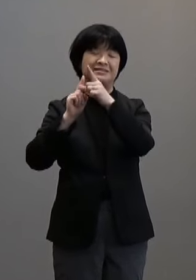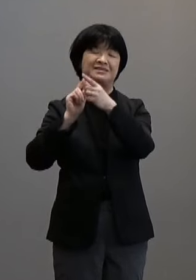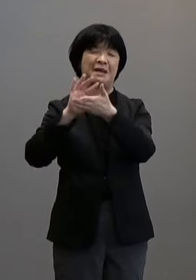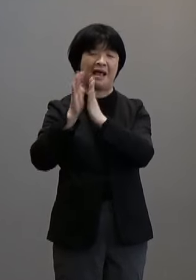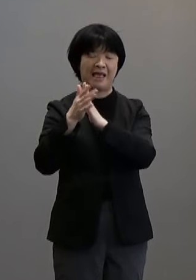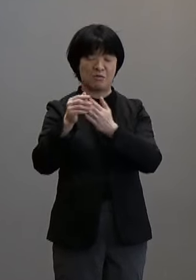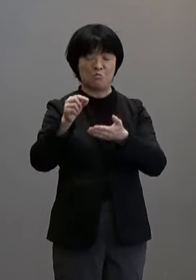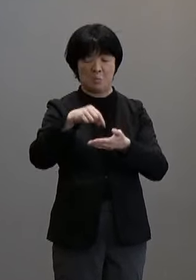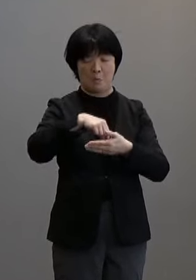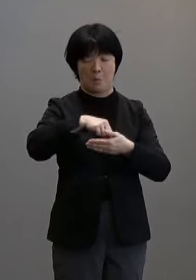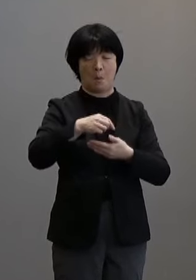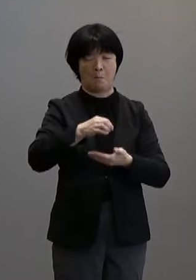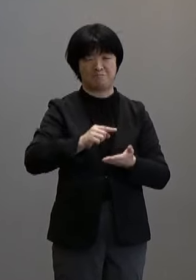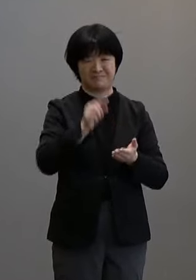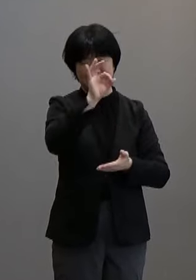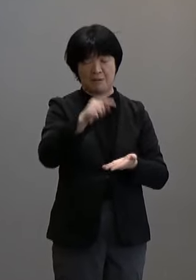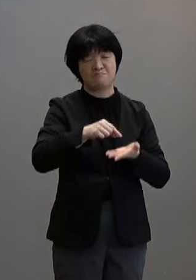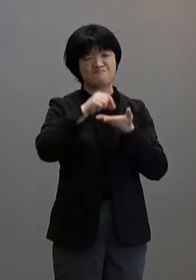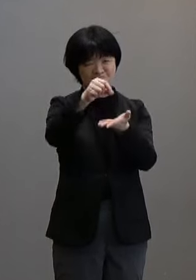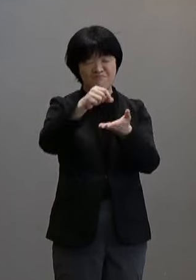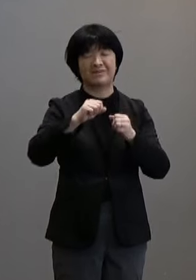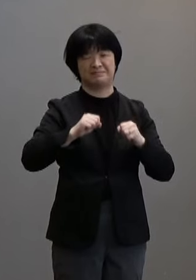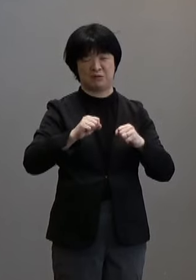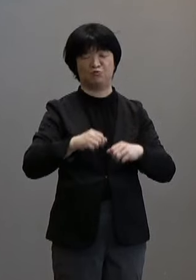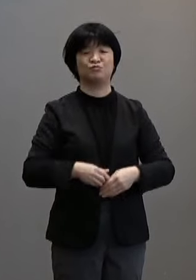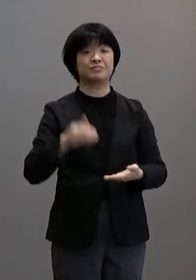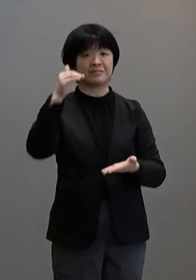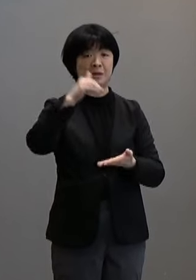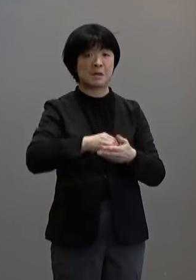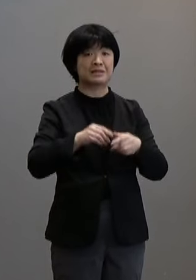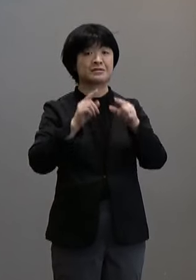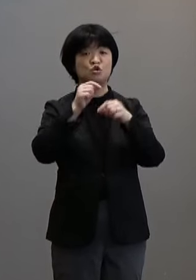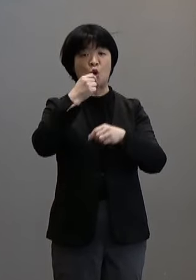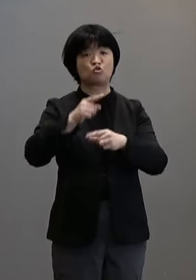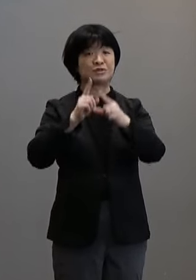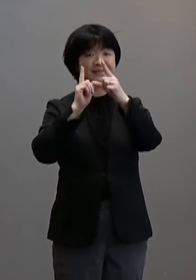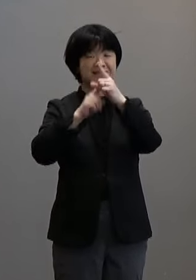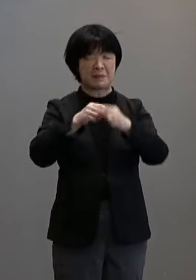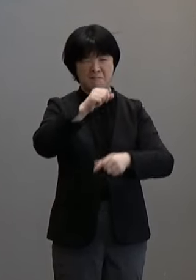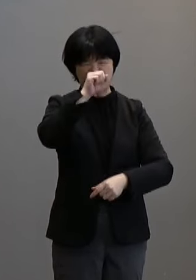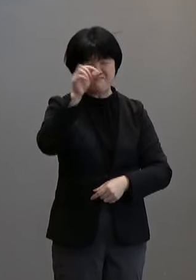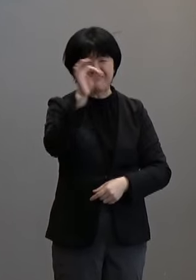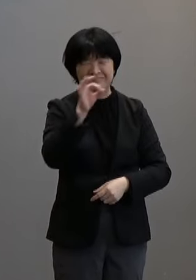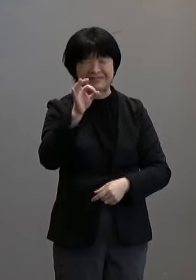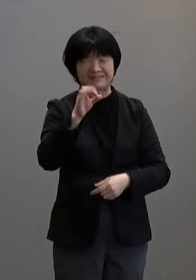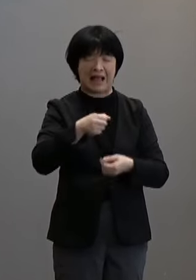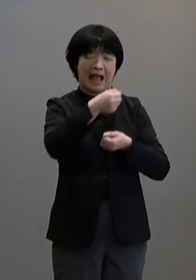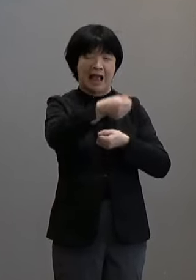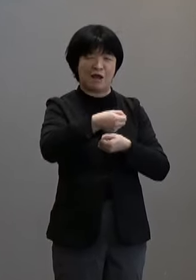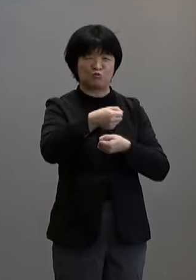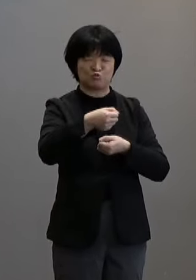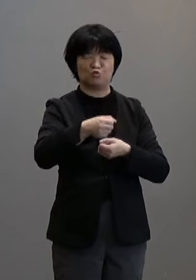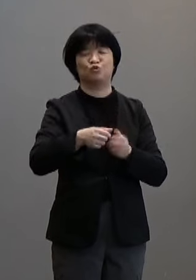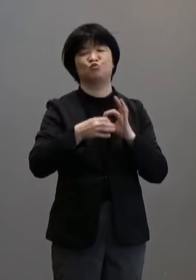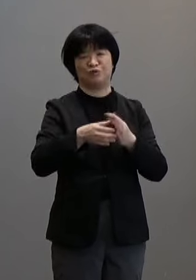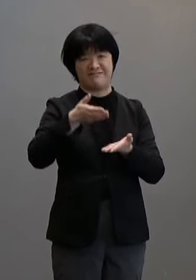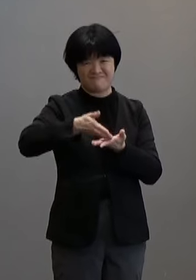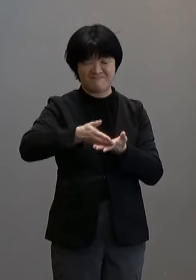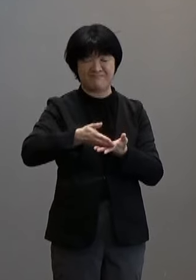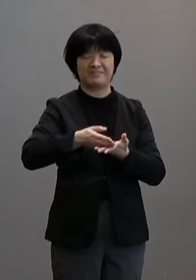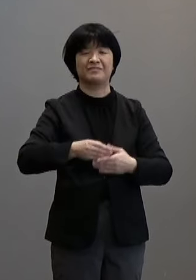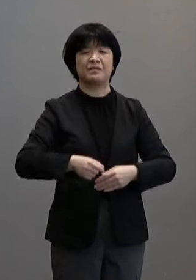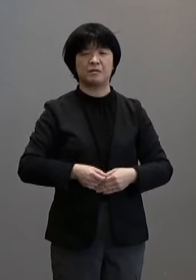。最後に食の千葉の一品を発掘コンテストについてです。本県には豊富な県産食材を生